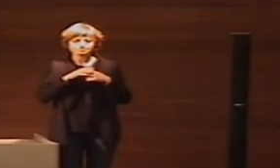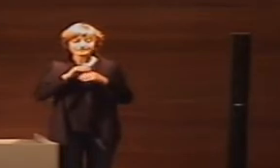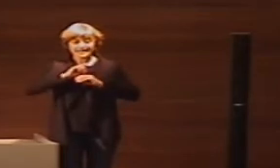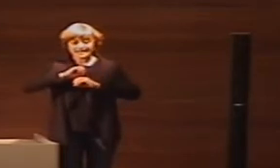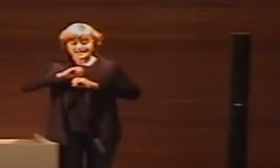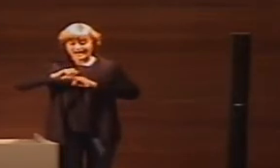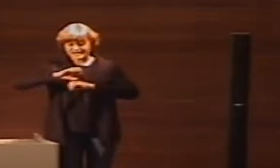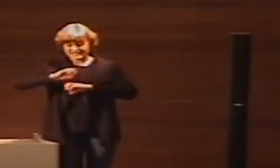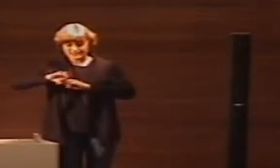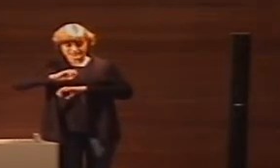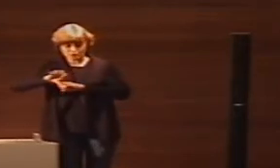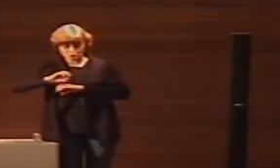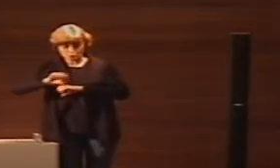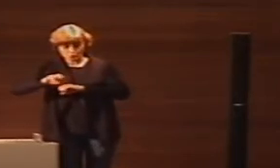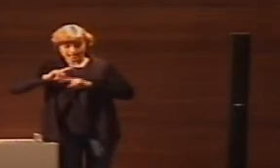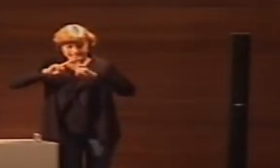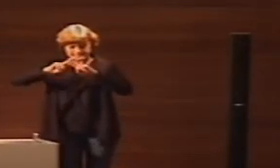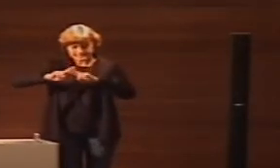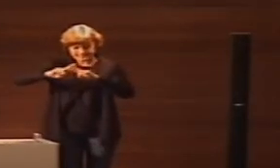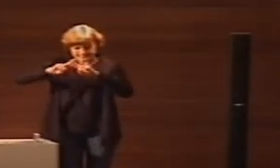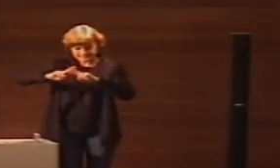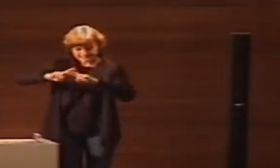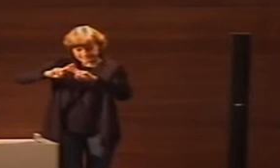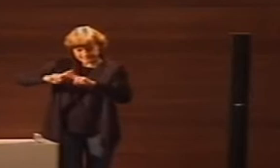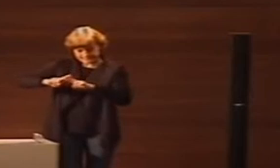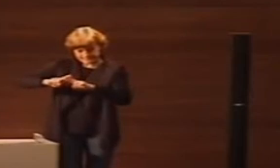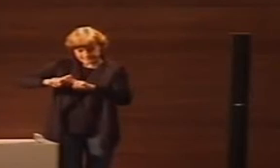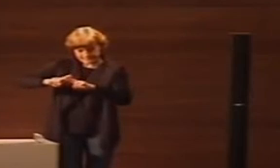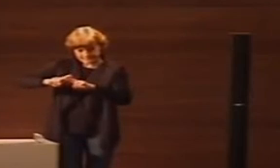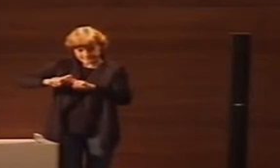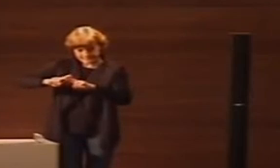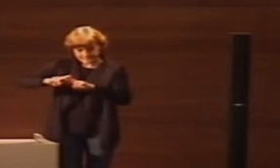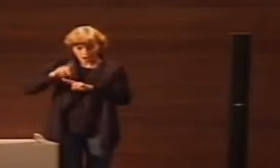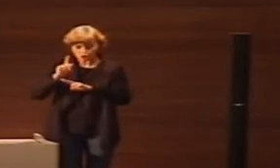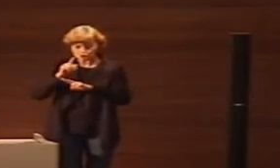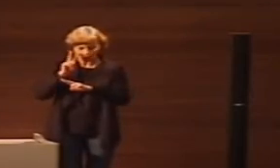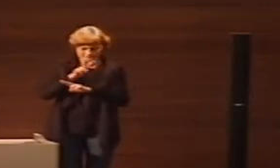residuos, por lo general se tiene en cuenta solamente la parte del tratamiento,